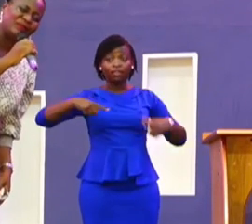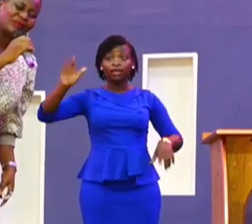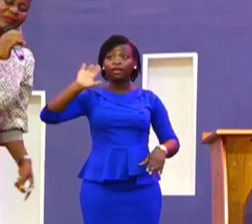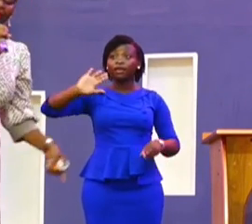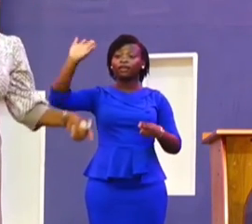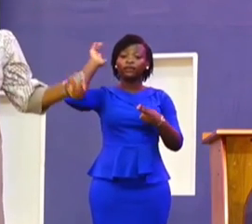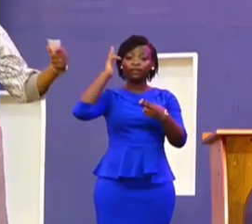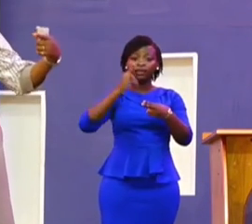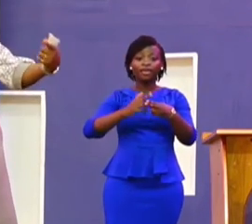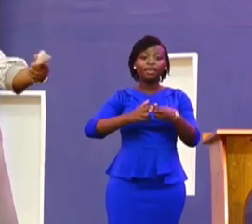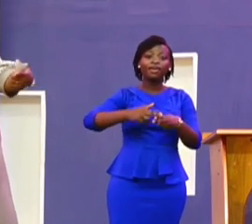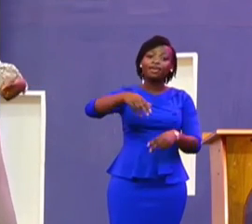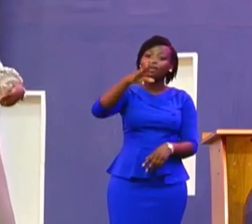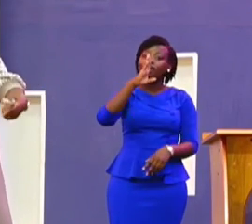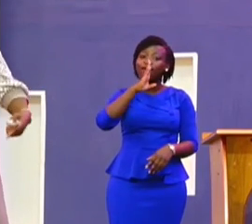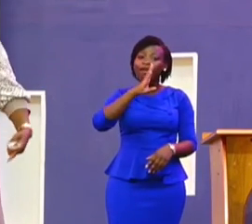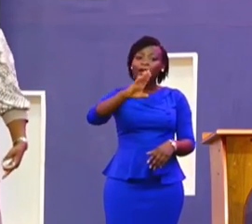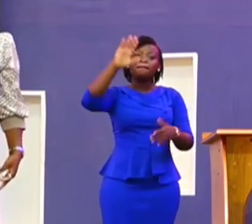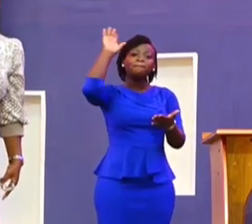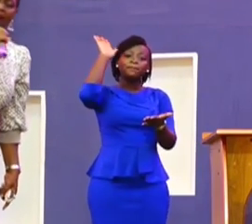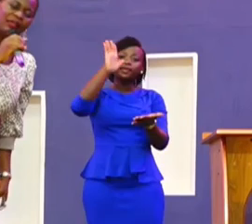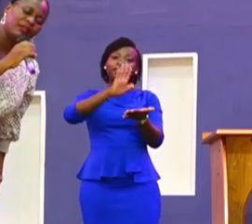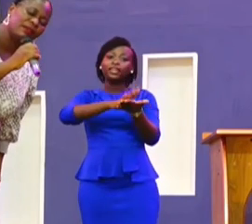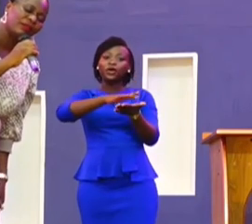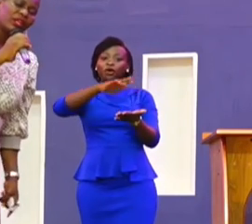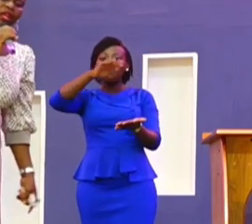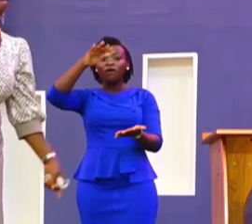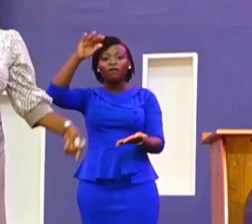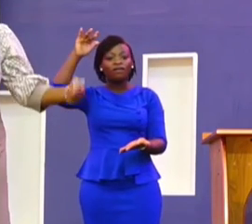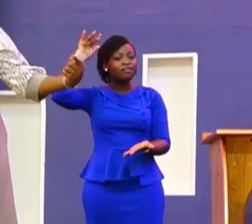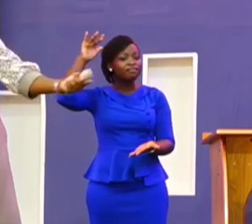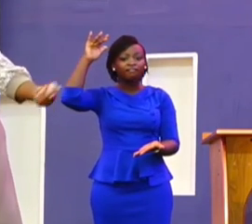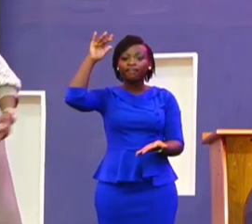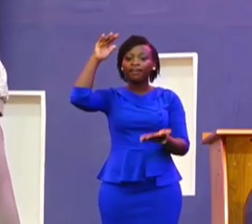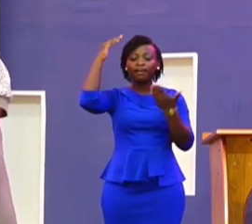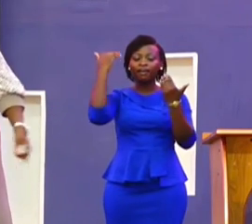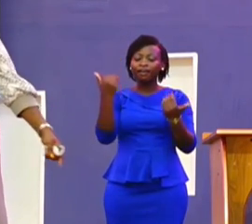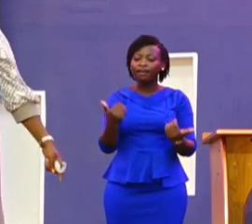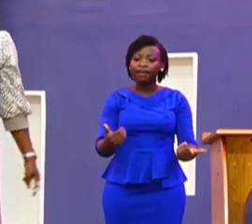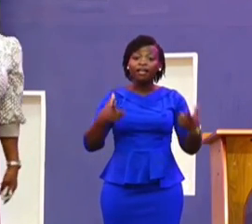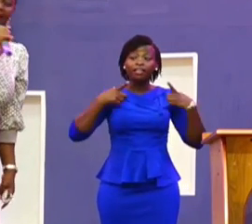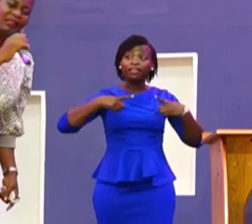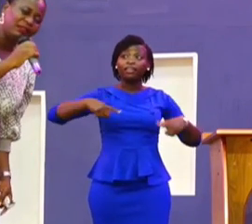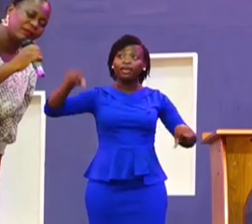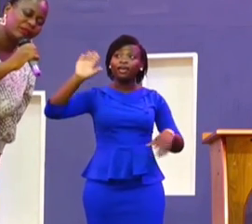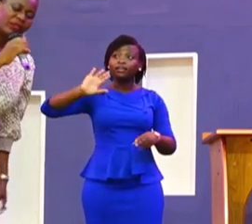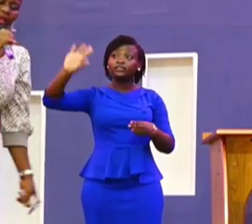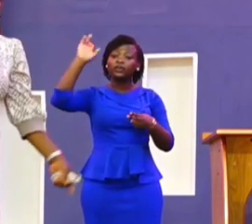name be glorified. So let your